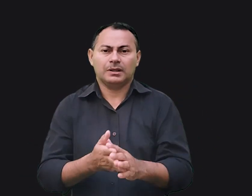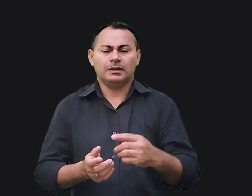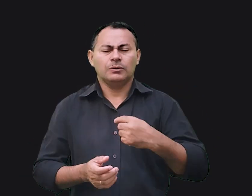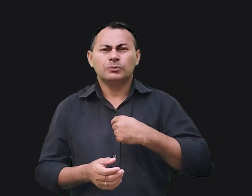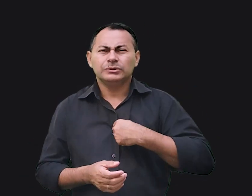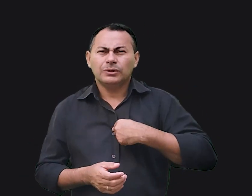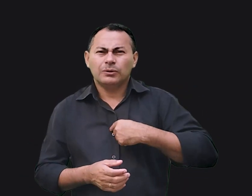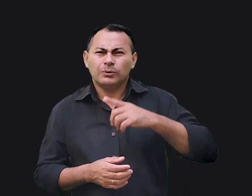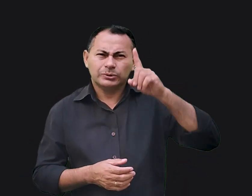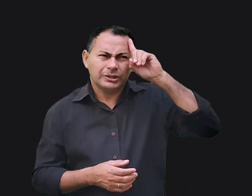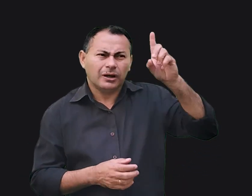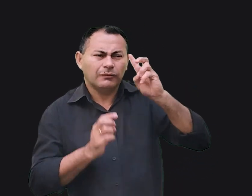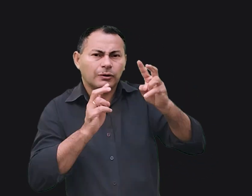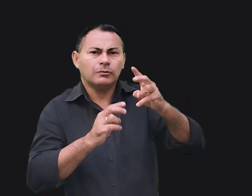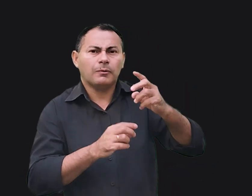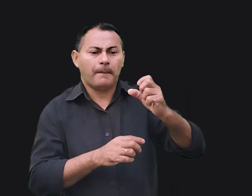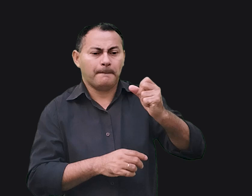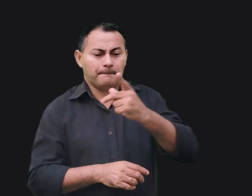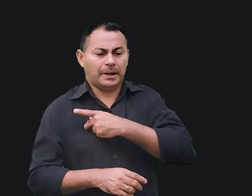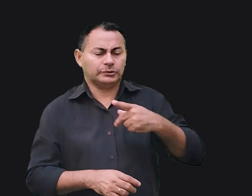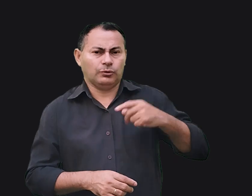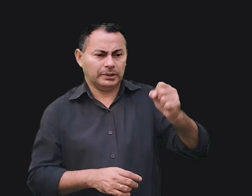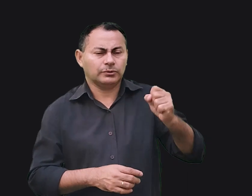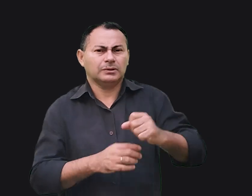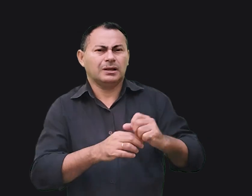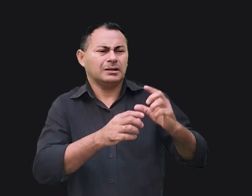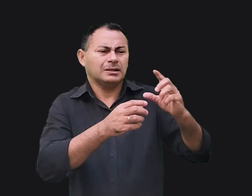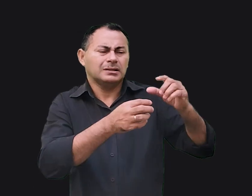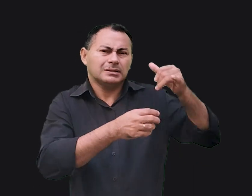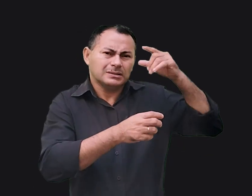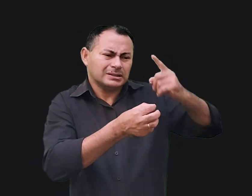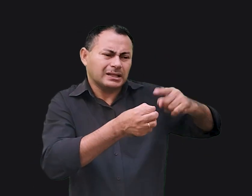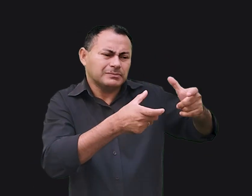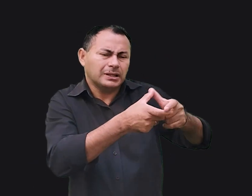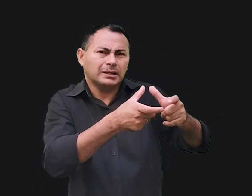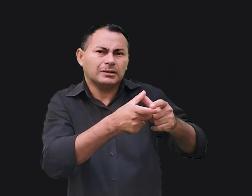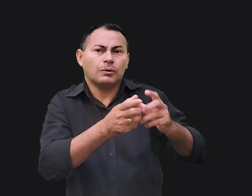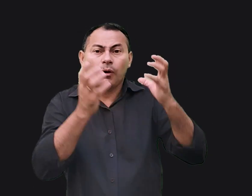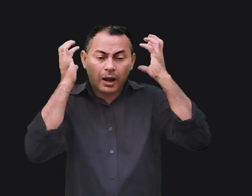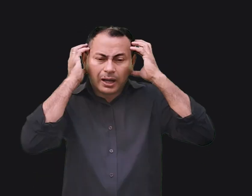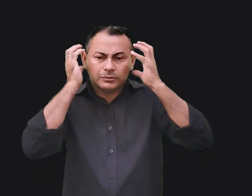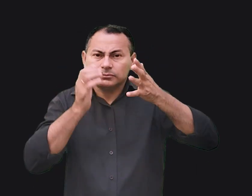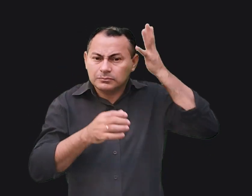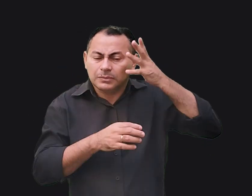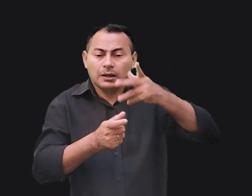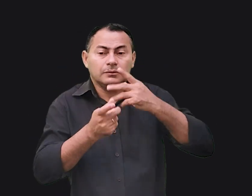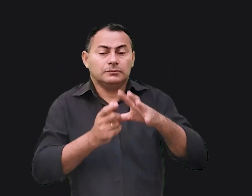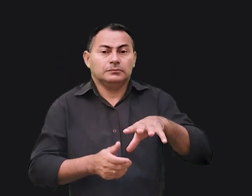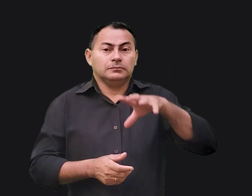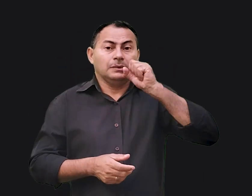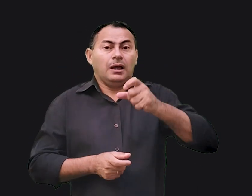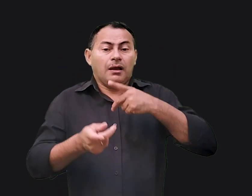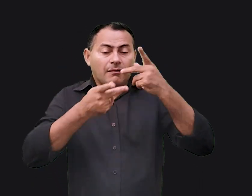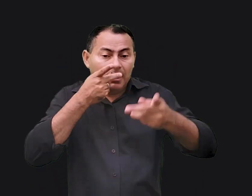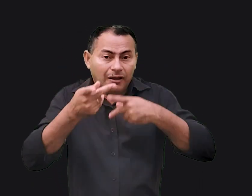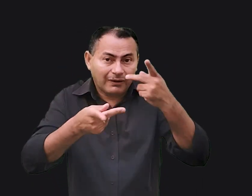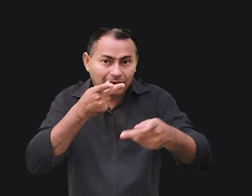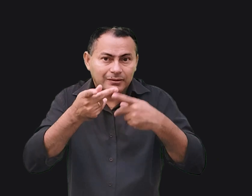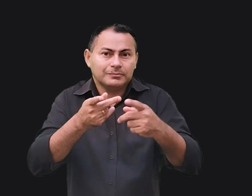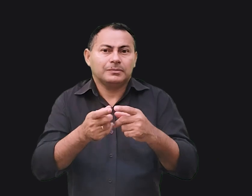Uma vez ouvi um pastor do interior pregando no rádio. No meio do sermão, meio que recuperando o fôlego de tanto falar,